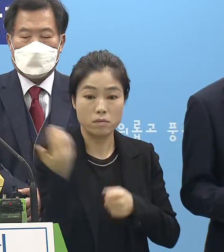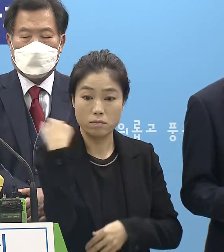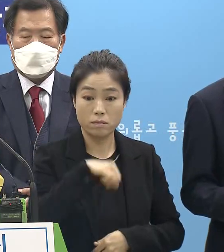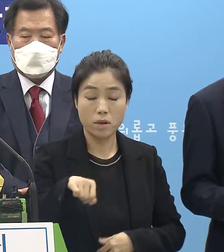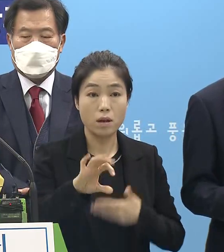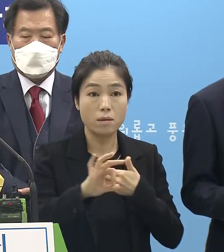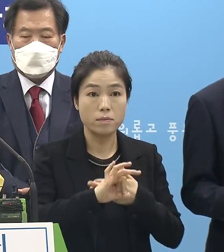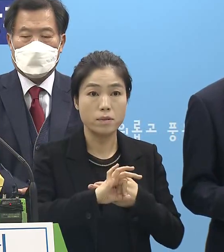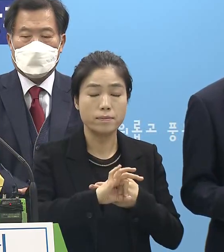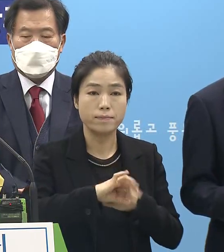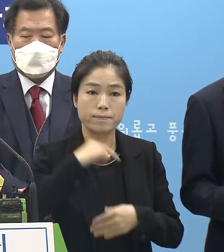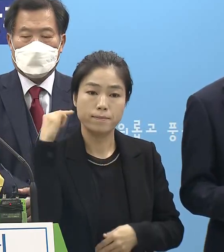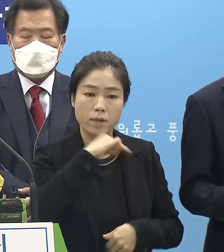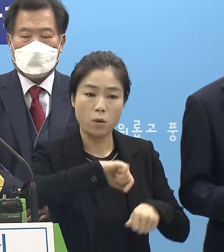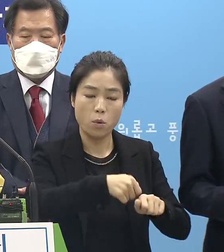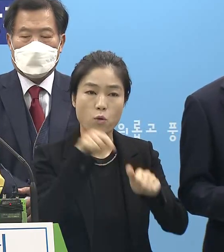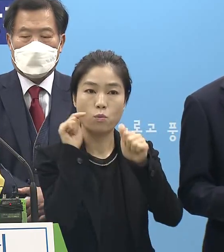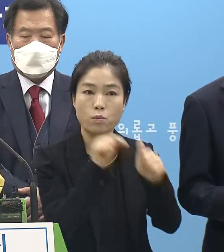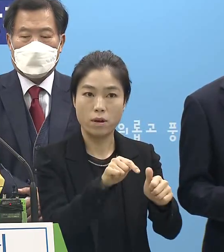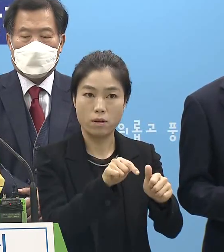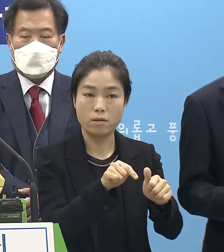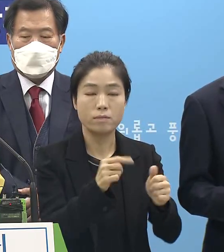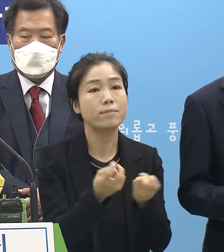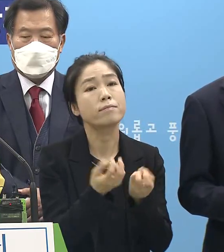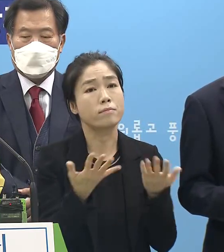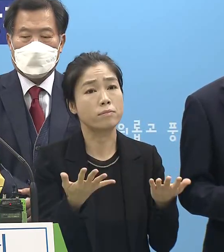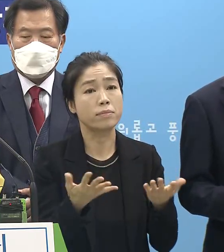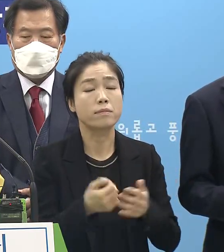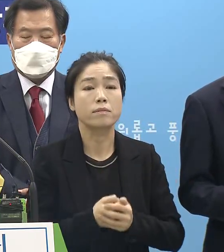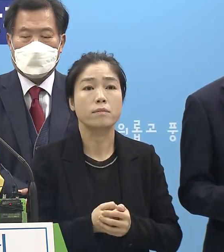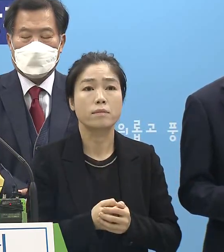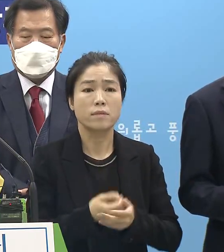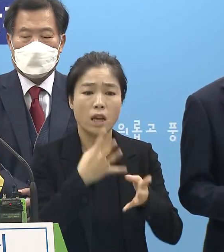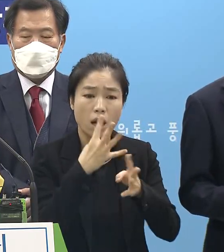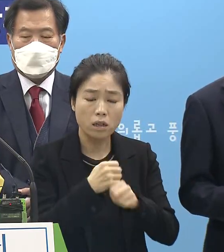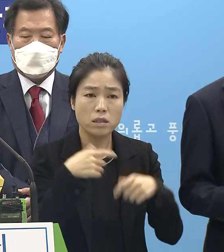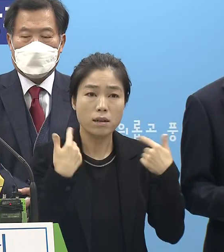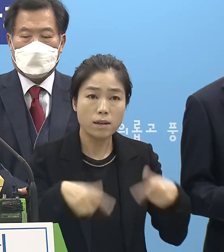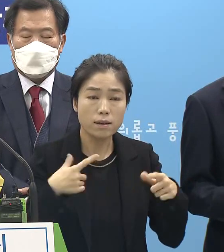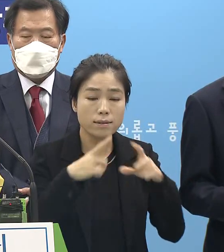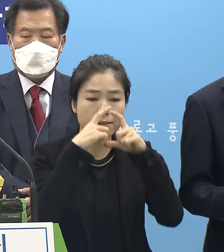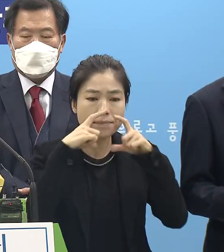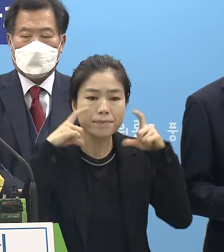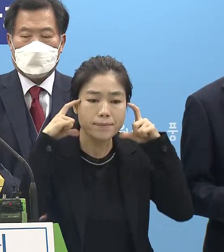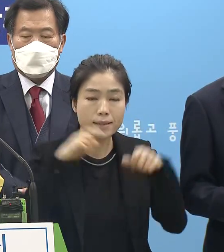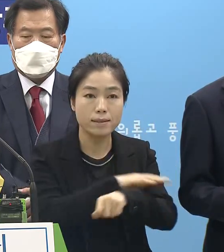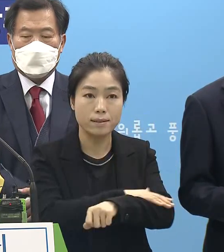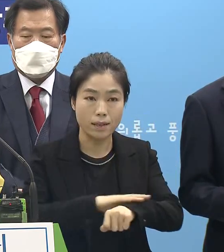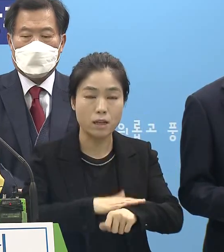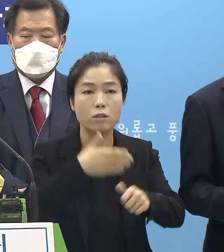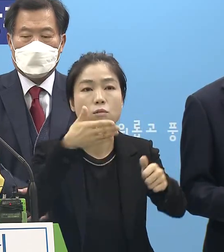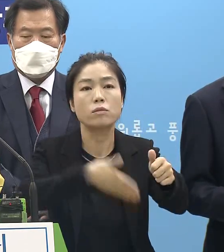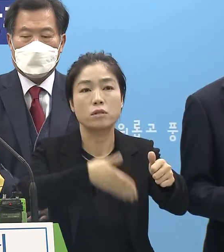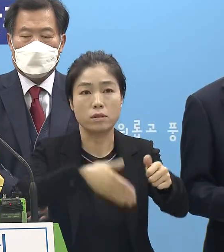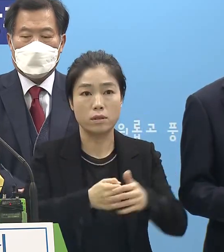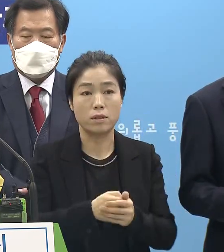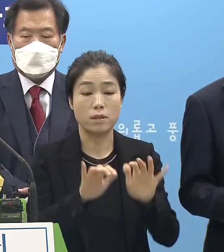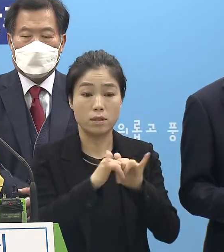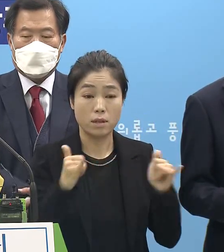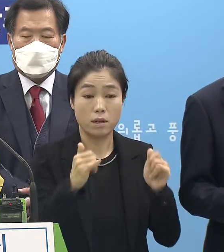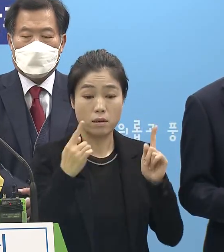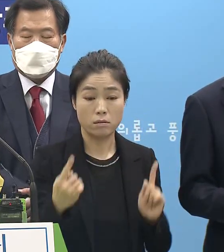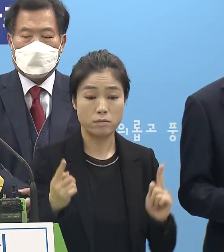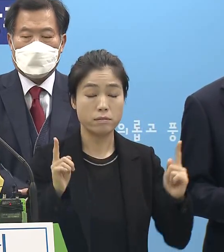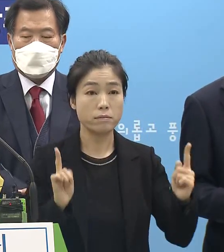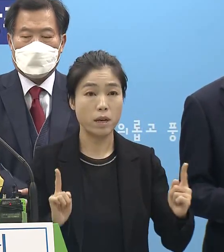시에는 엄정한 과태료 부과가 불가피하며 언제 어디서나 마스크를 꼭 착용해 주시고 사람 간